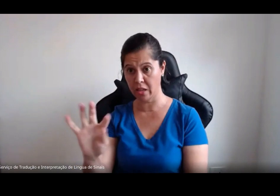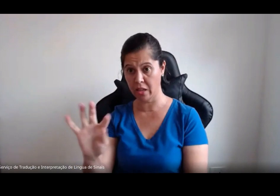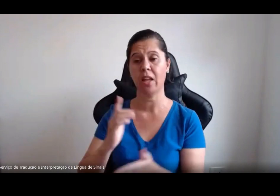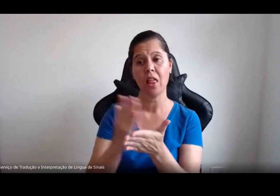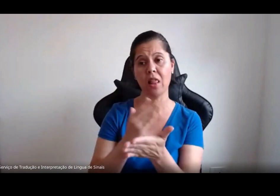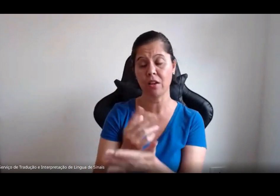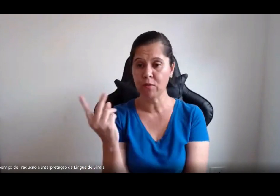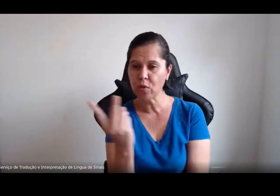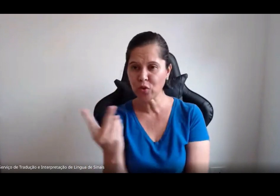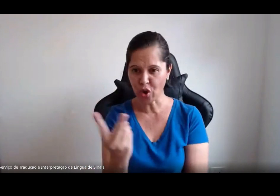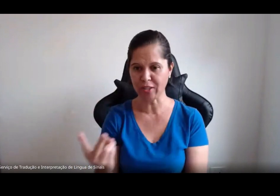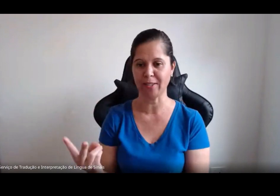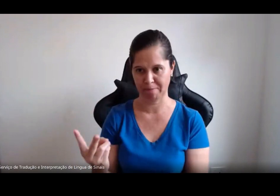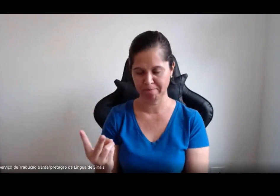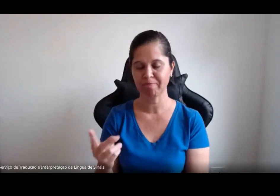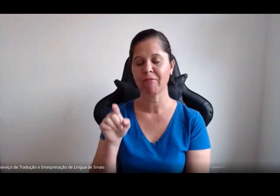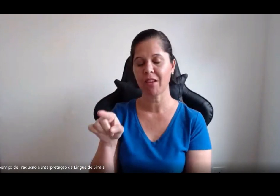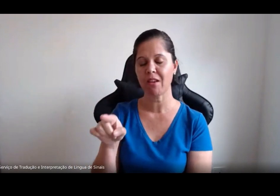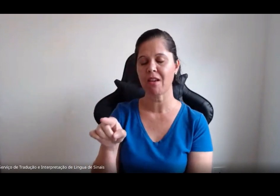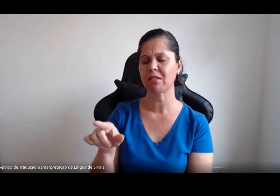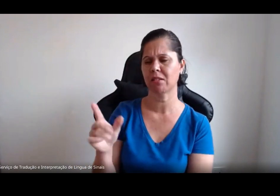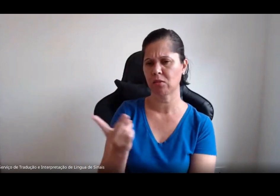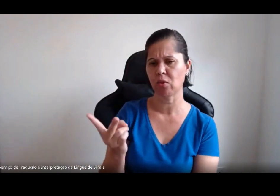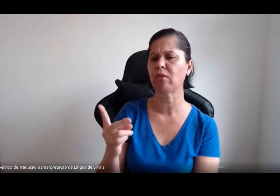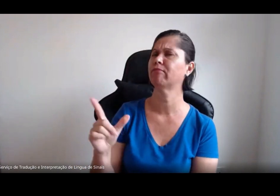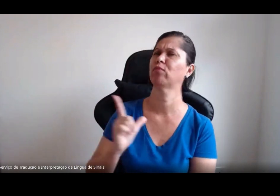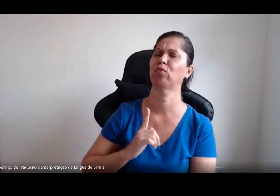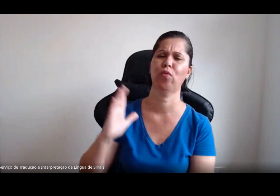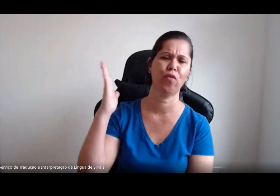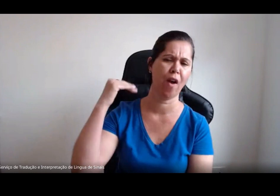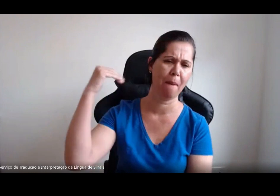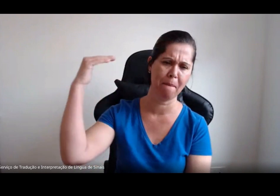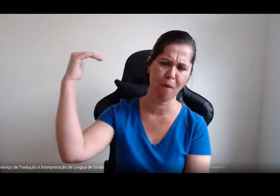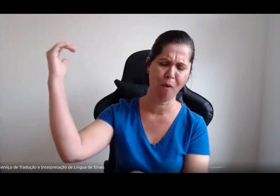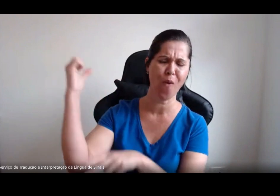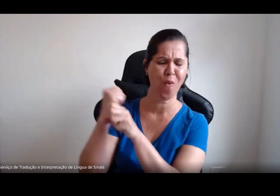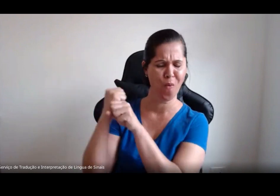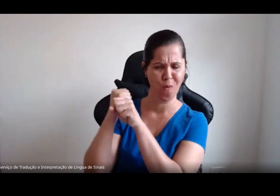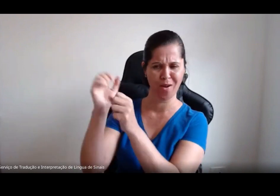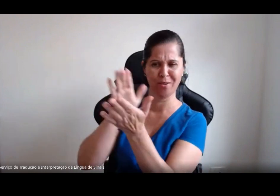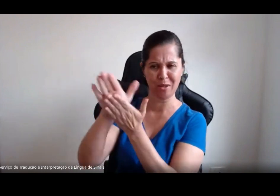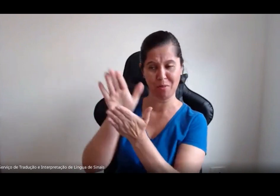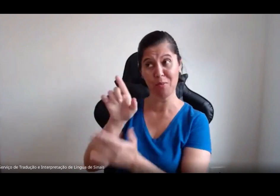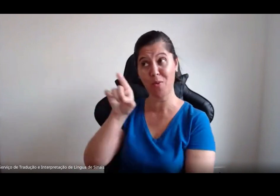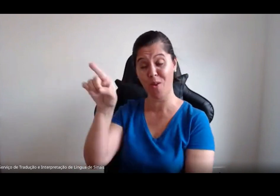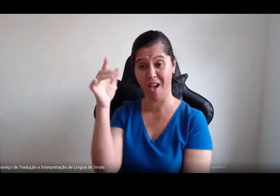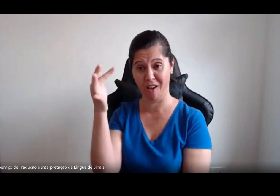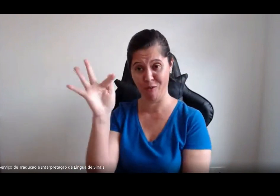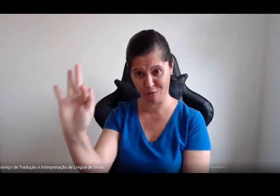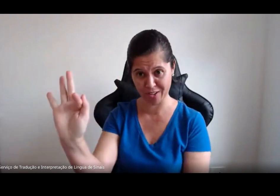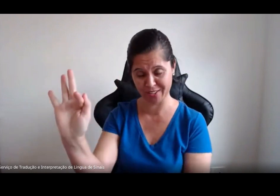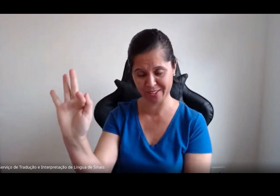livros, ambos escritos por Bourdieu e Passeron, que fizeram muito sucesso na época em que foram lançados na